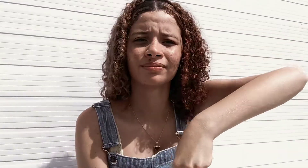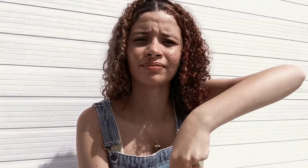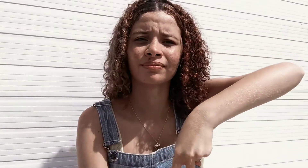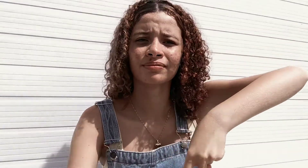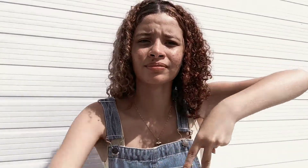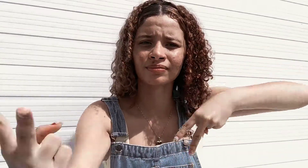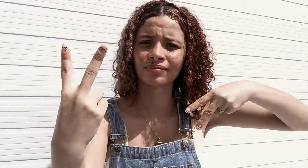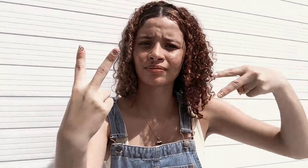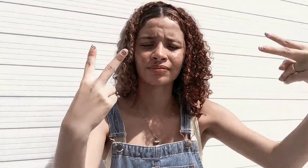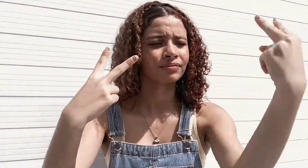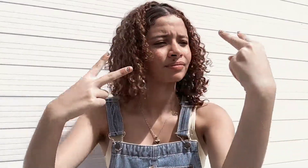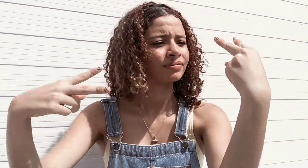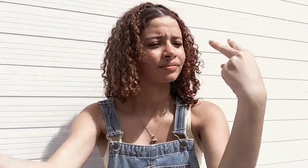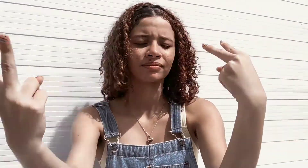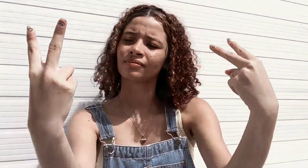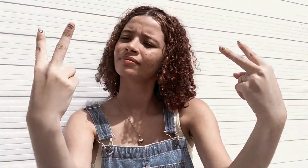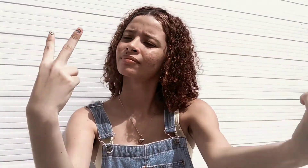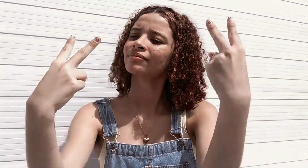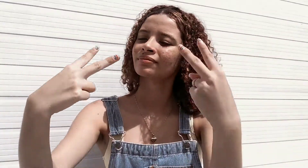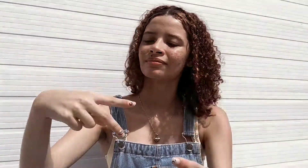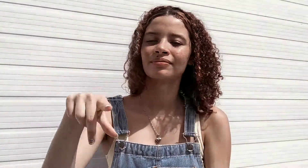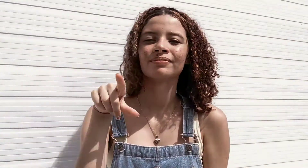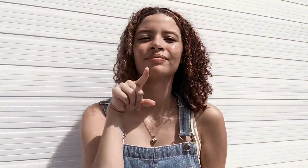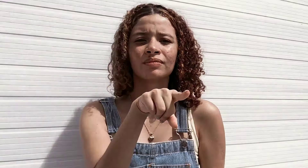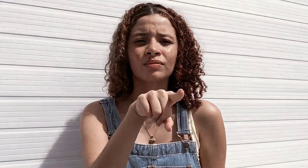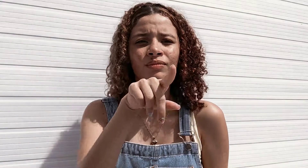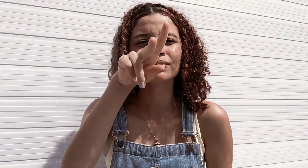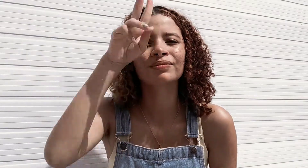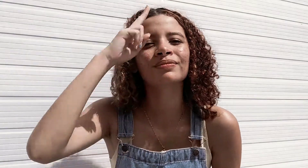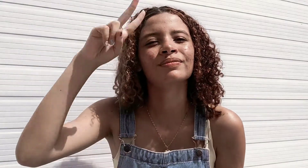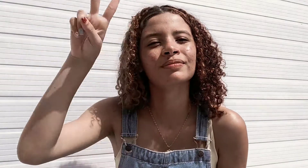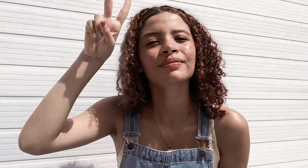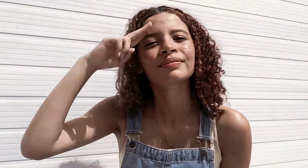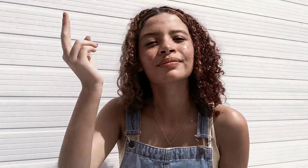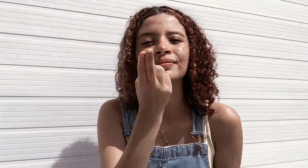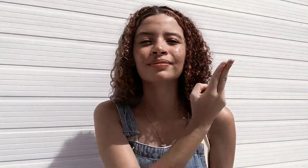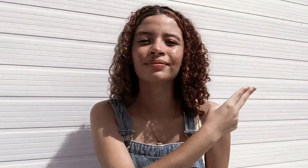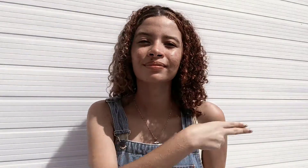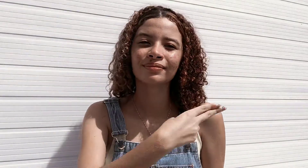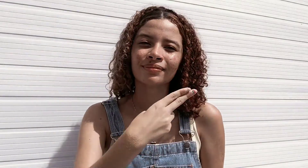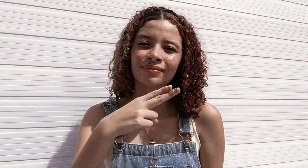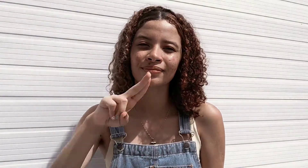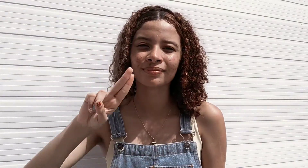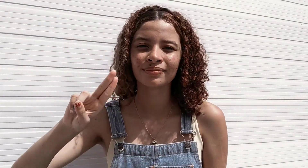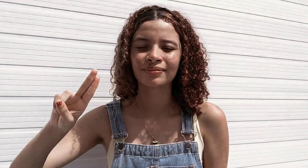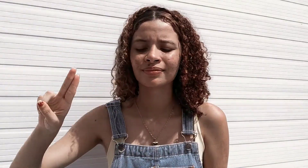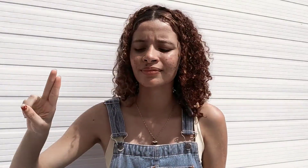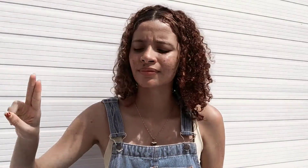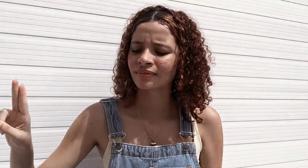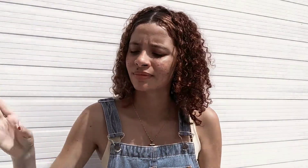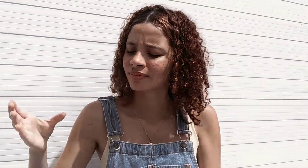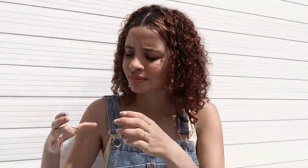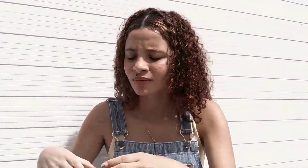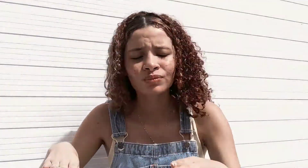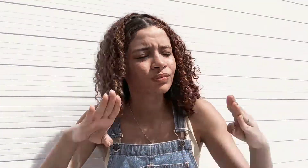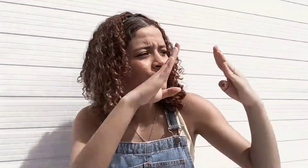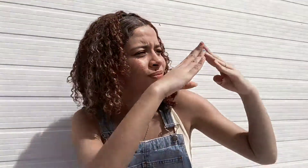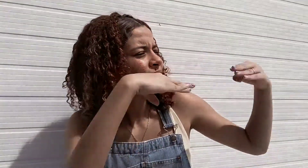Depois que me escutar, você vai lembrar meu nome É que eu sou de um lugar